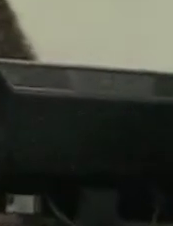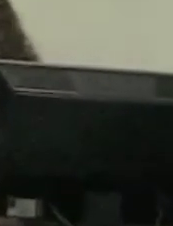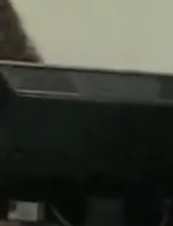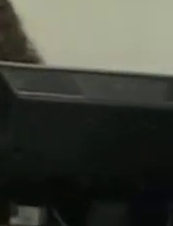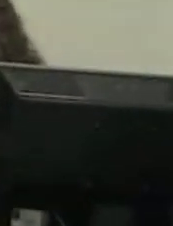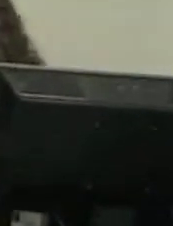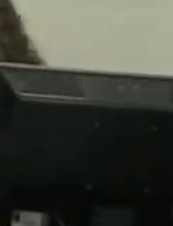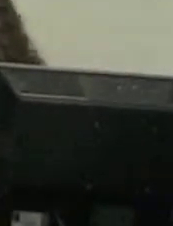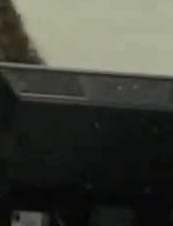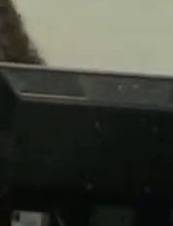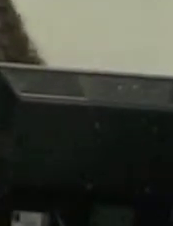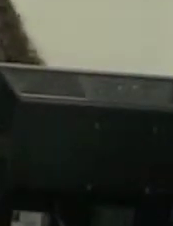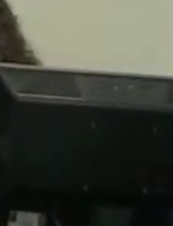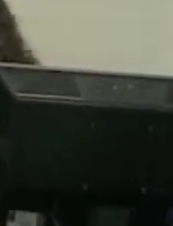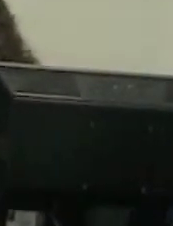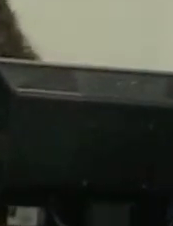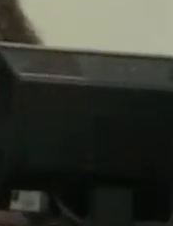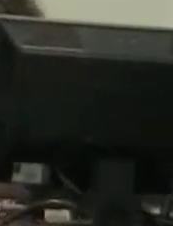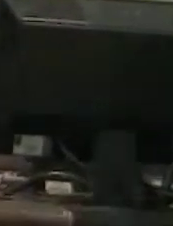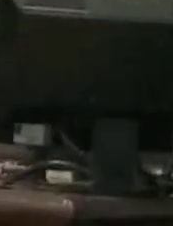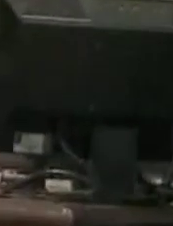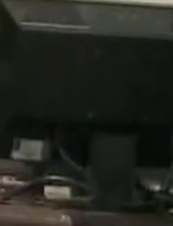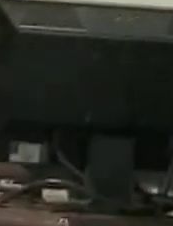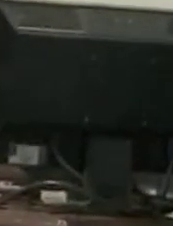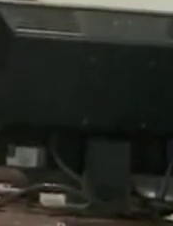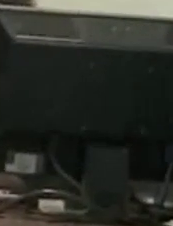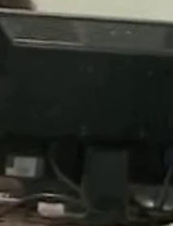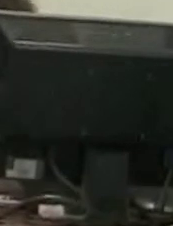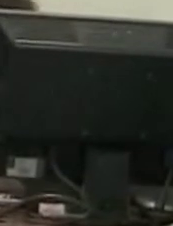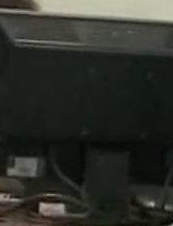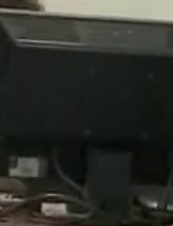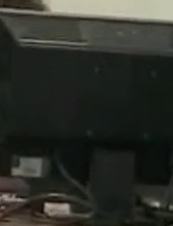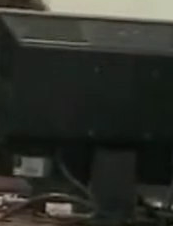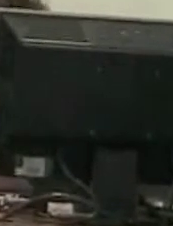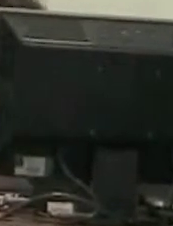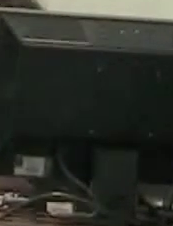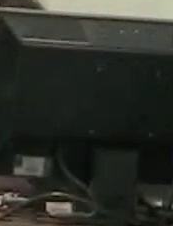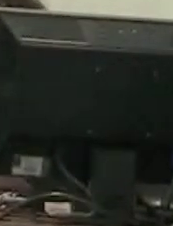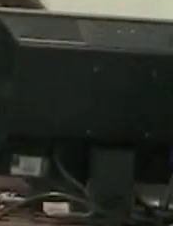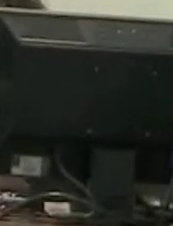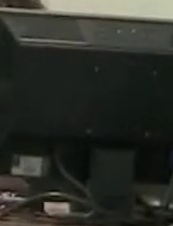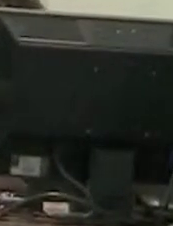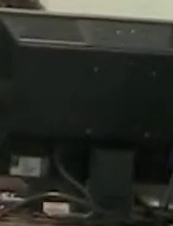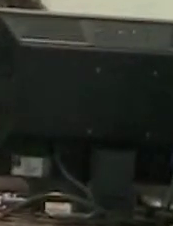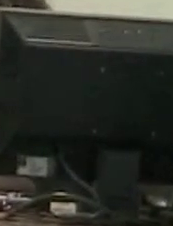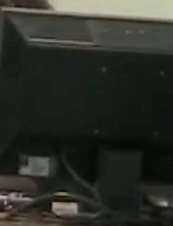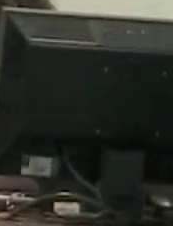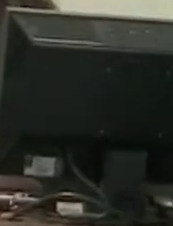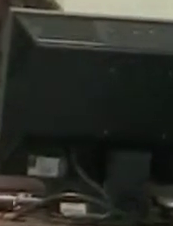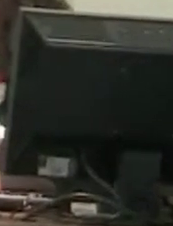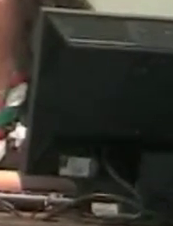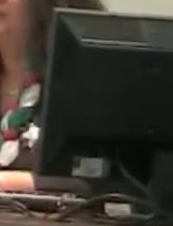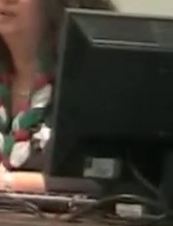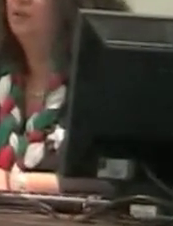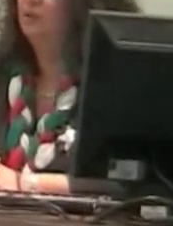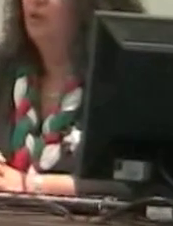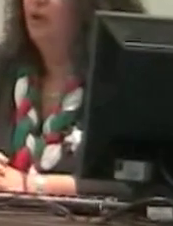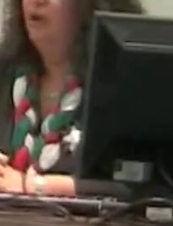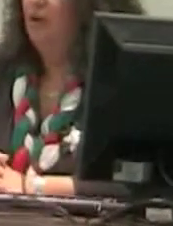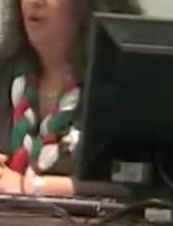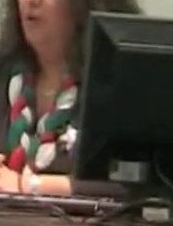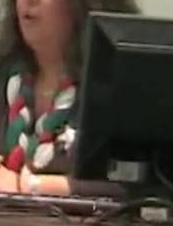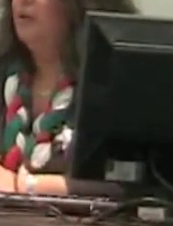pueblo, le das cualquier cosa y esa mirada y esa sonrisa no se te borra nunca jamás de